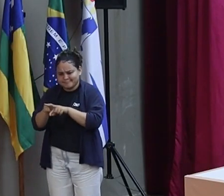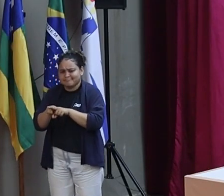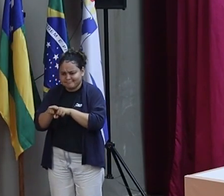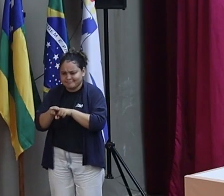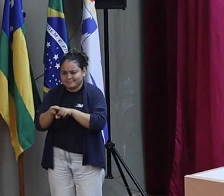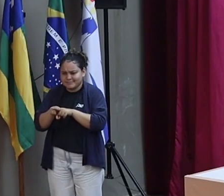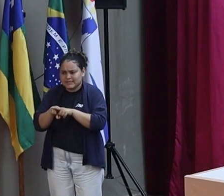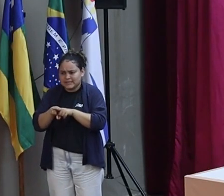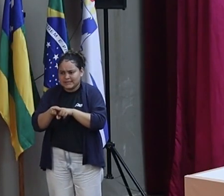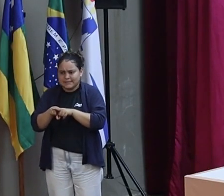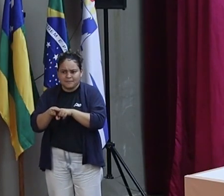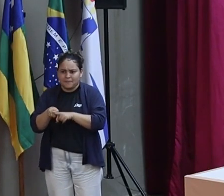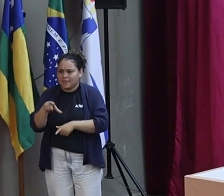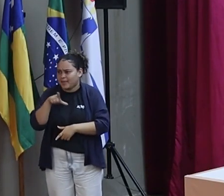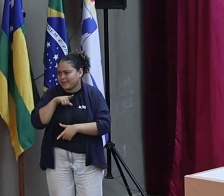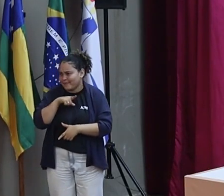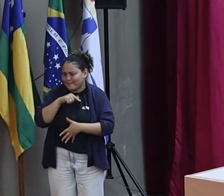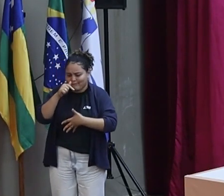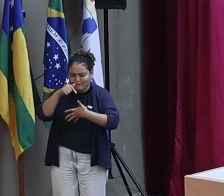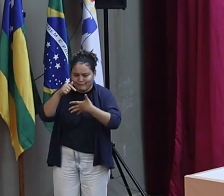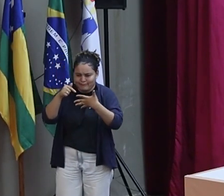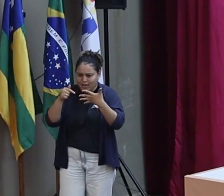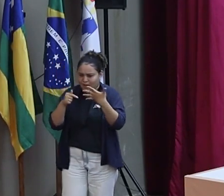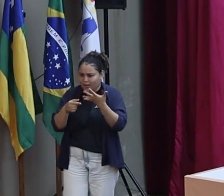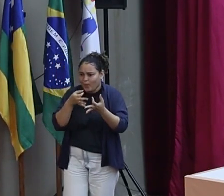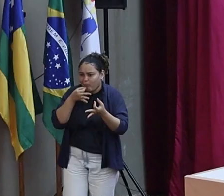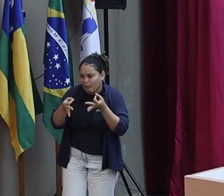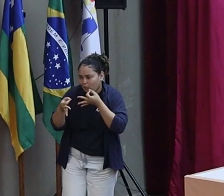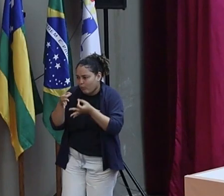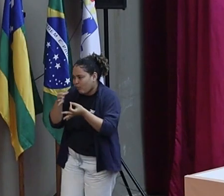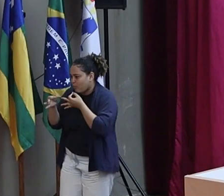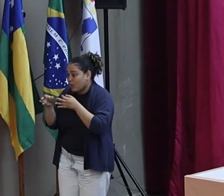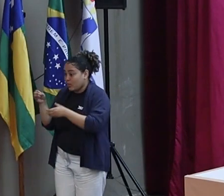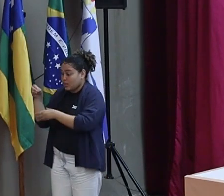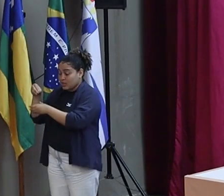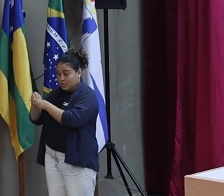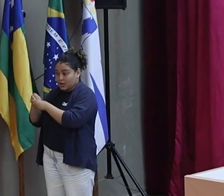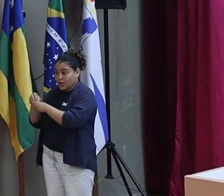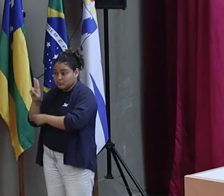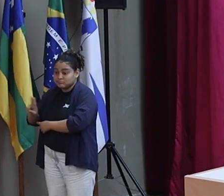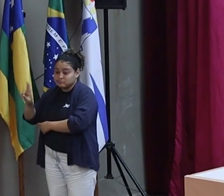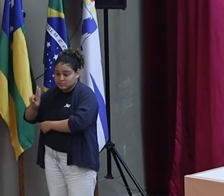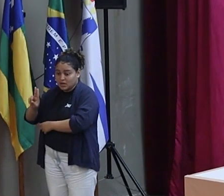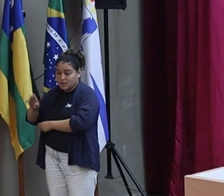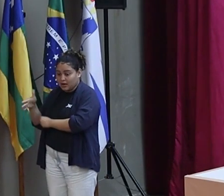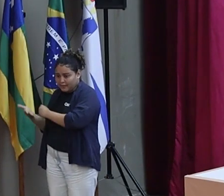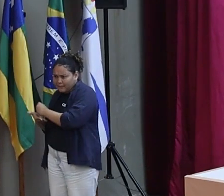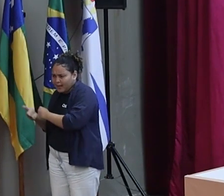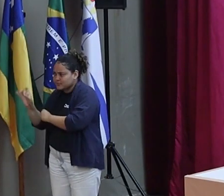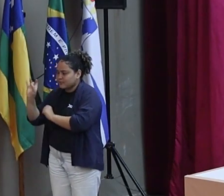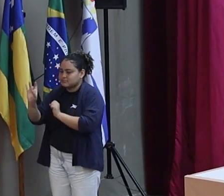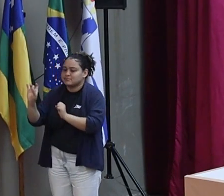também você tinha vários questionamentos que vinham da própria universidade, de origem de cada